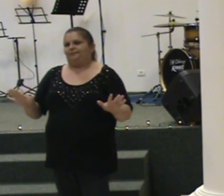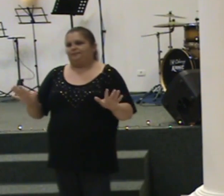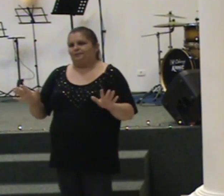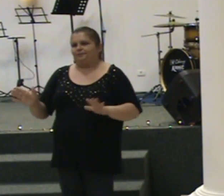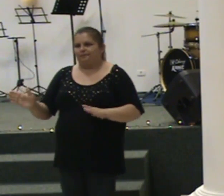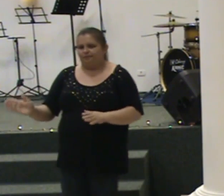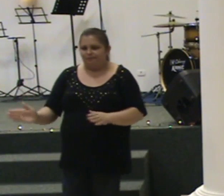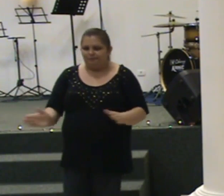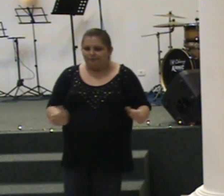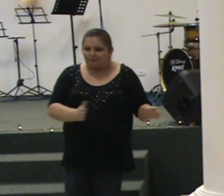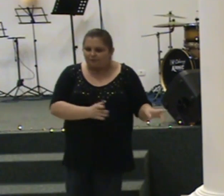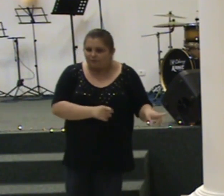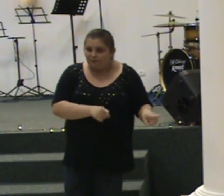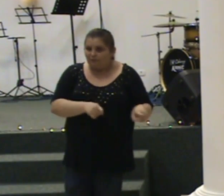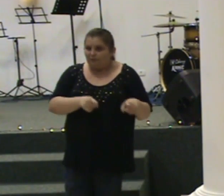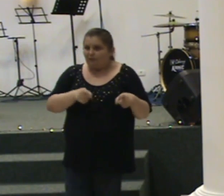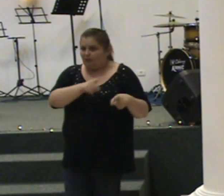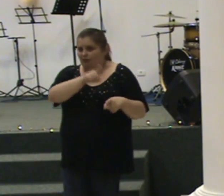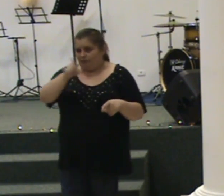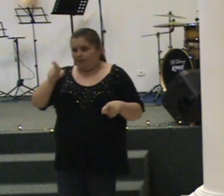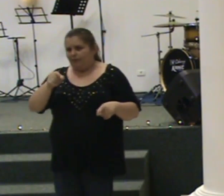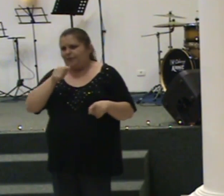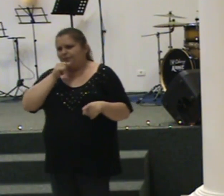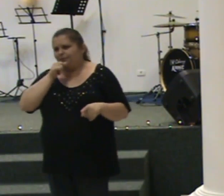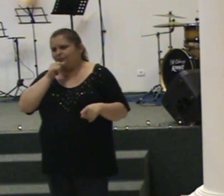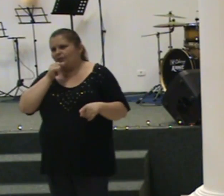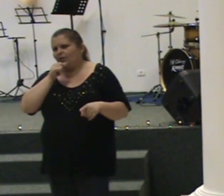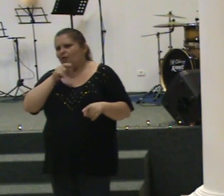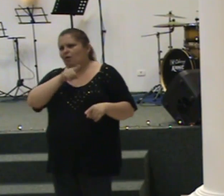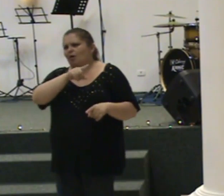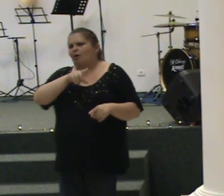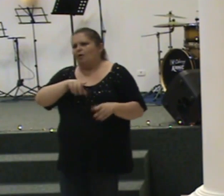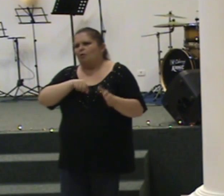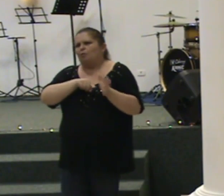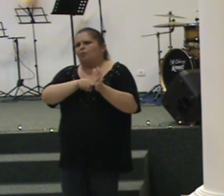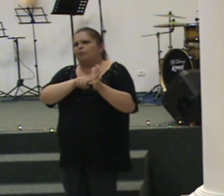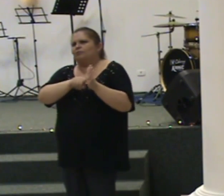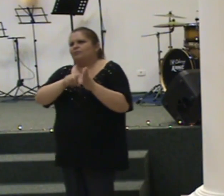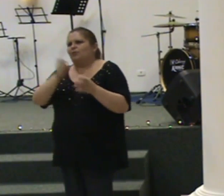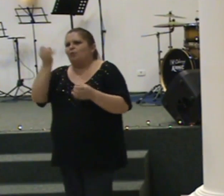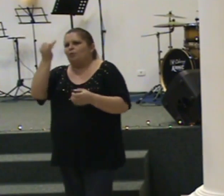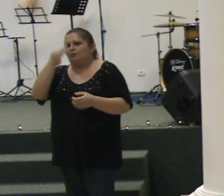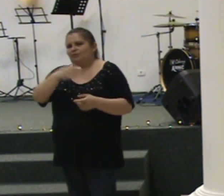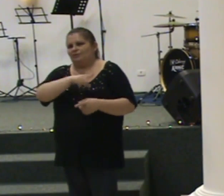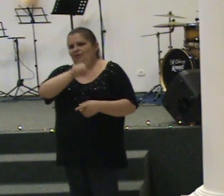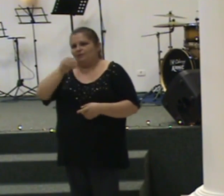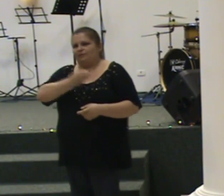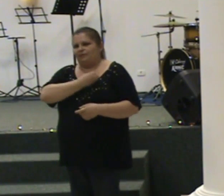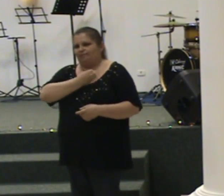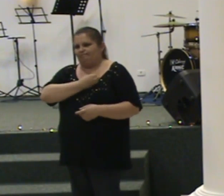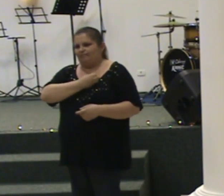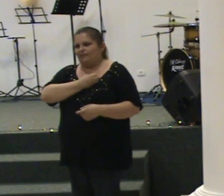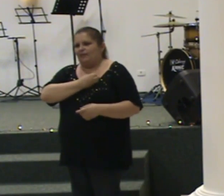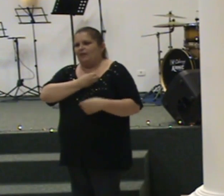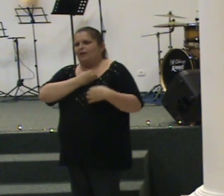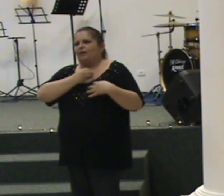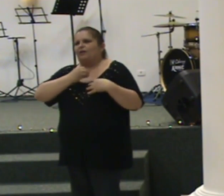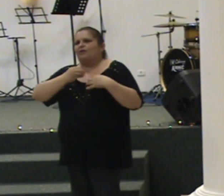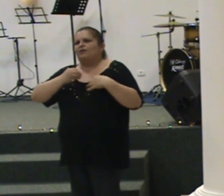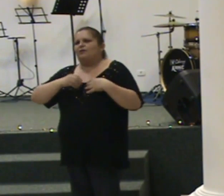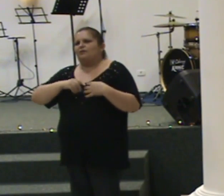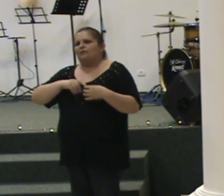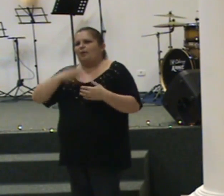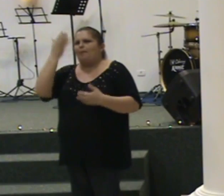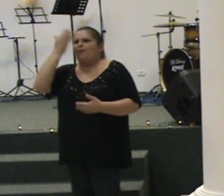quantas vezes na nossa vida, uma decisão nossa com Cristo, na vida cristã, também Deus não está colocando